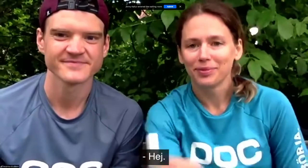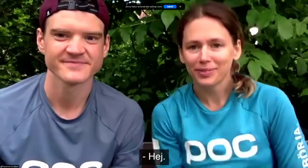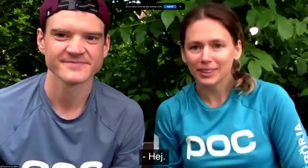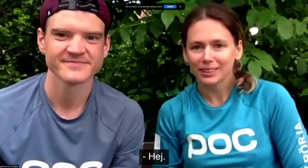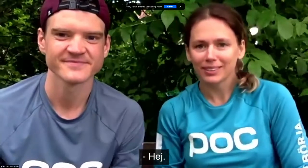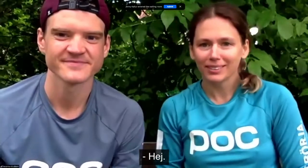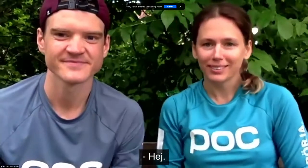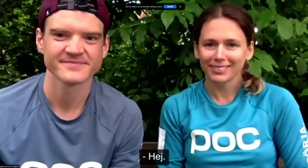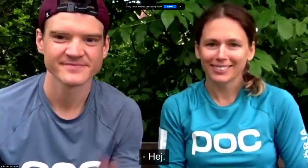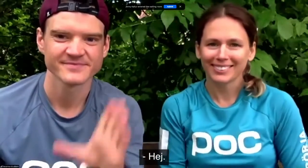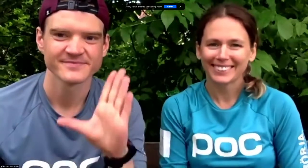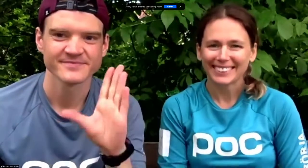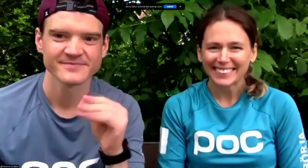Hej!